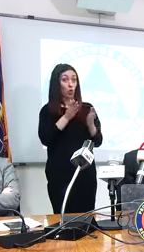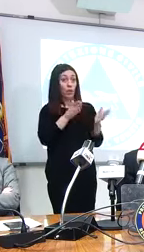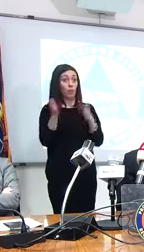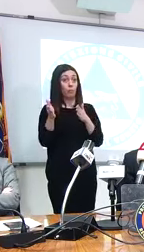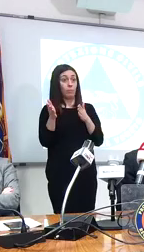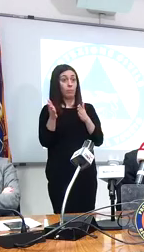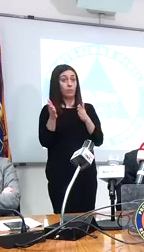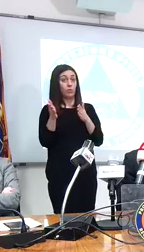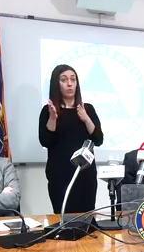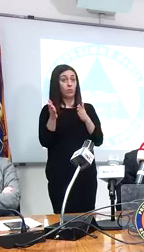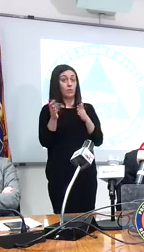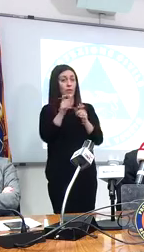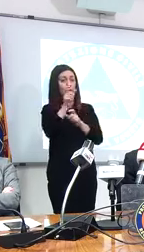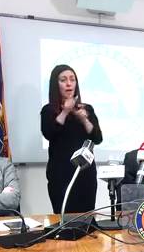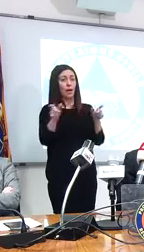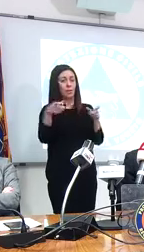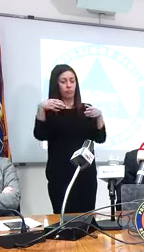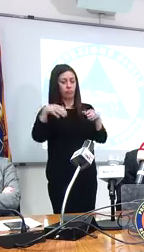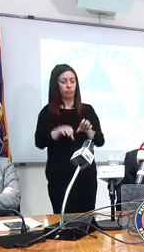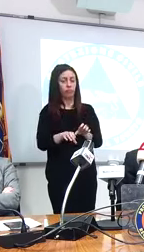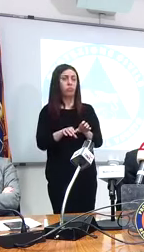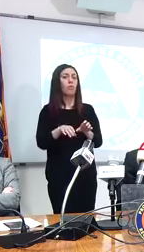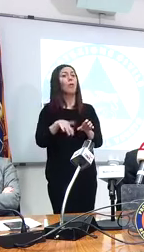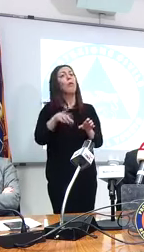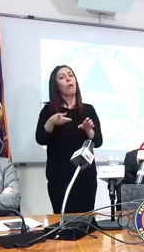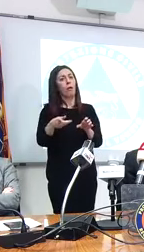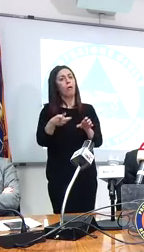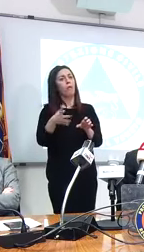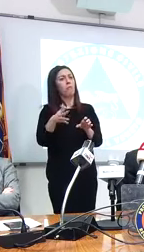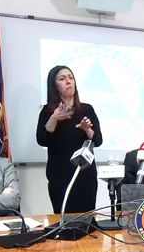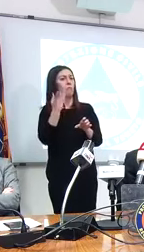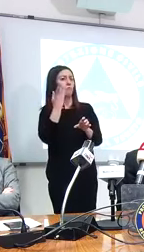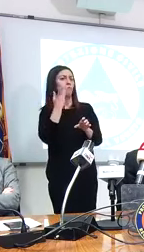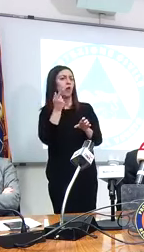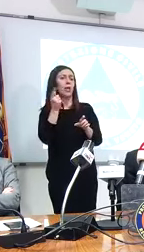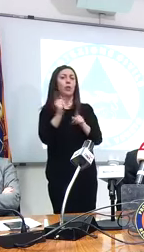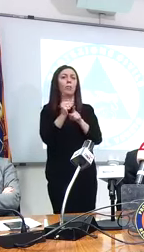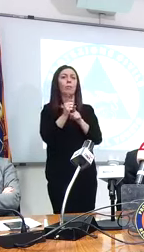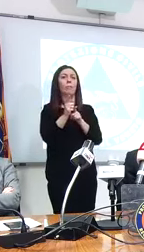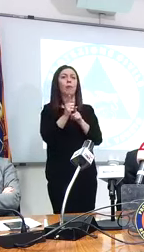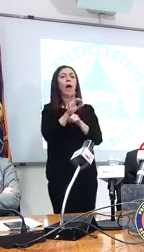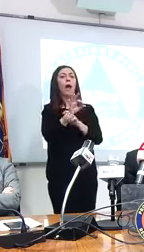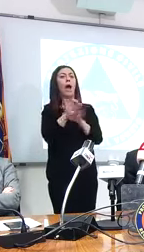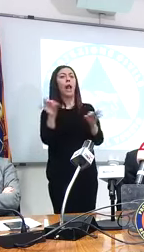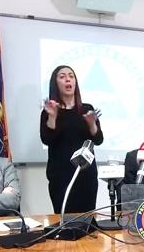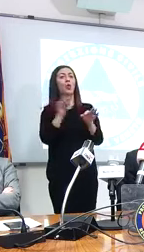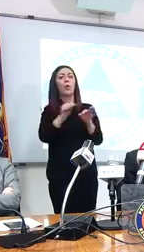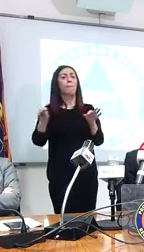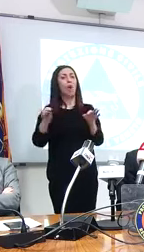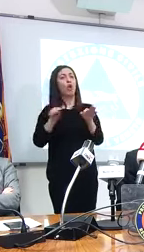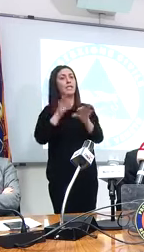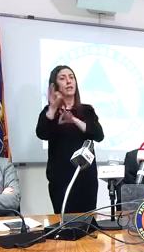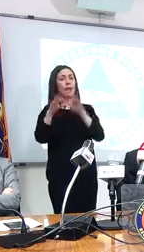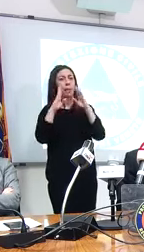chiudere alcuni posti in terapia intensiva, infatti siamo passati da 840, poi 700, adesso